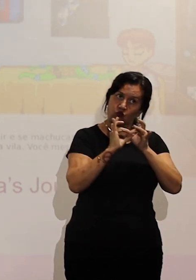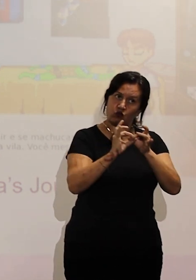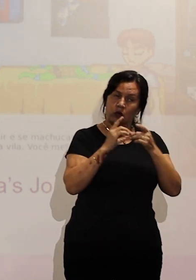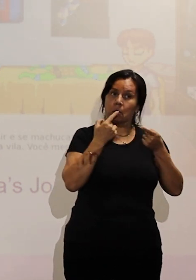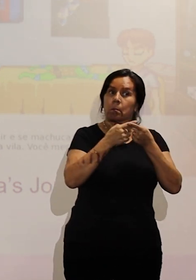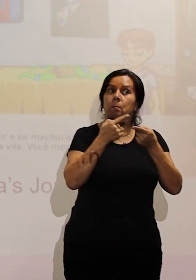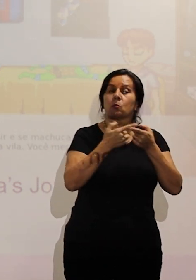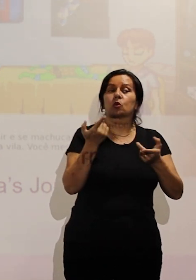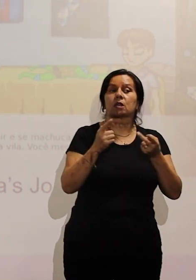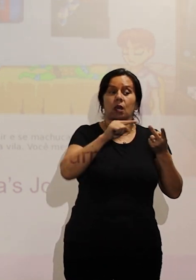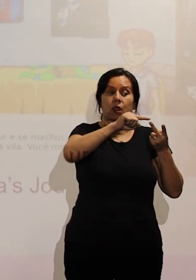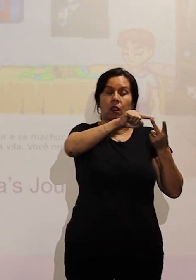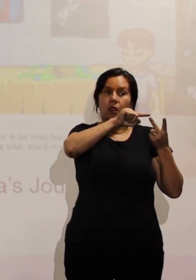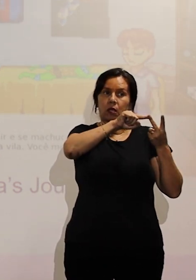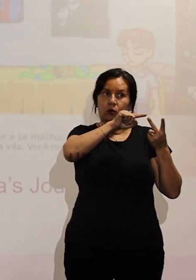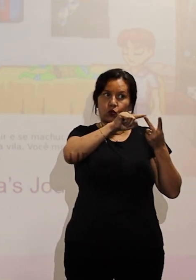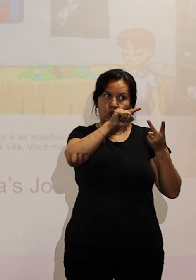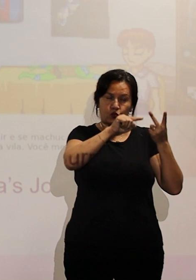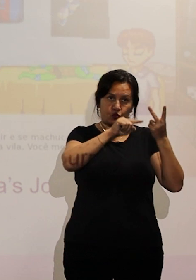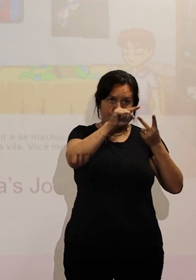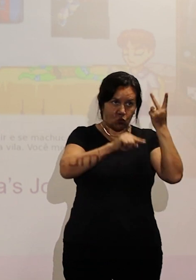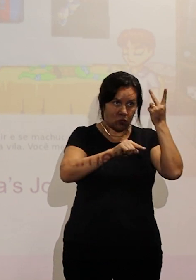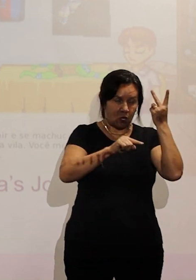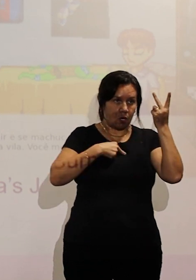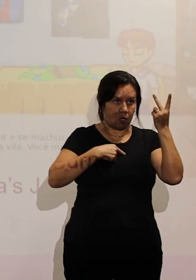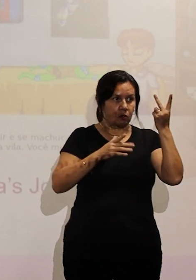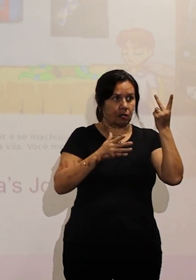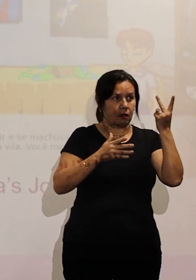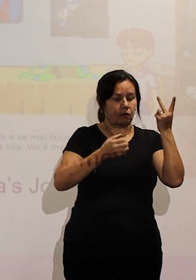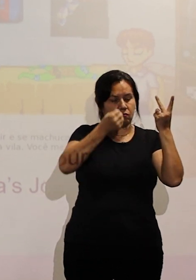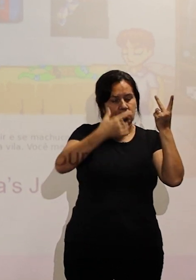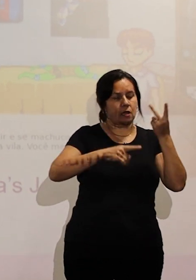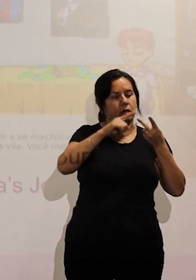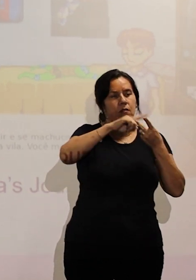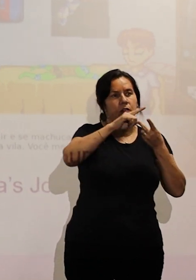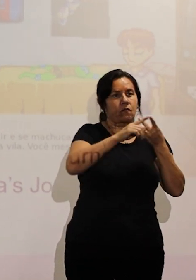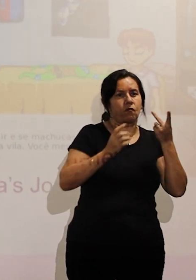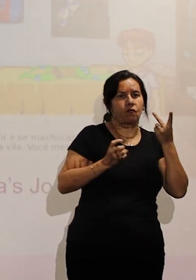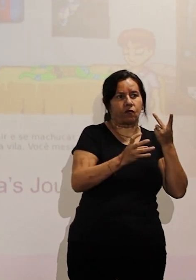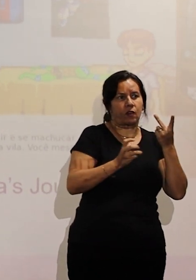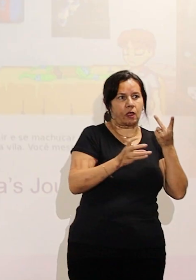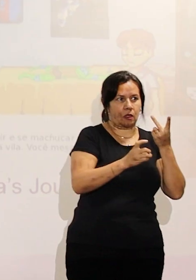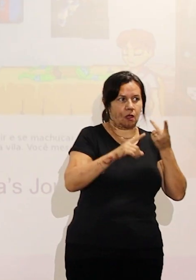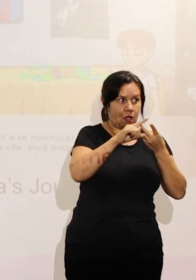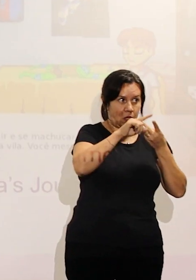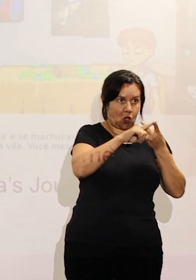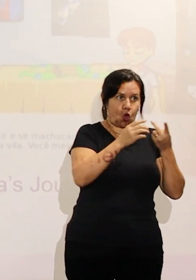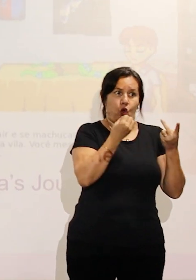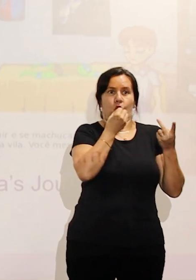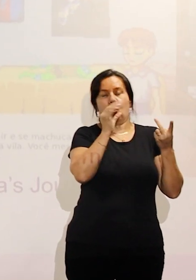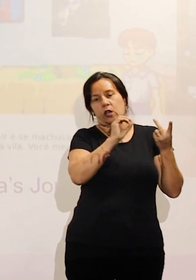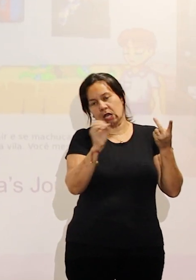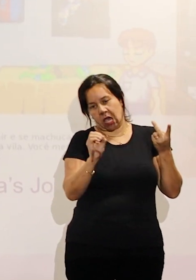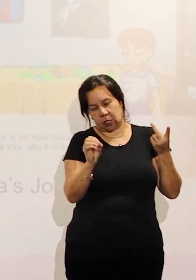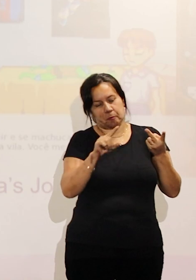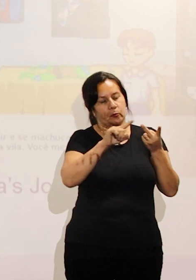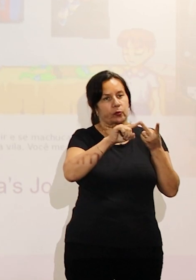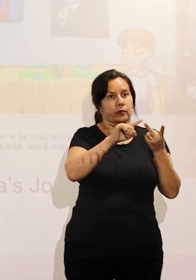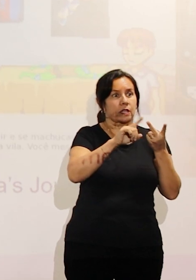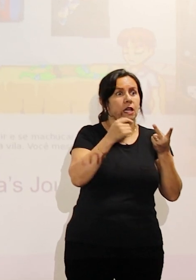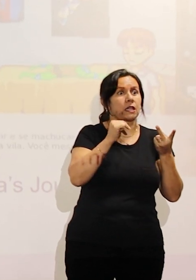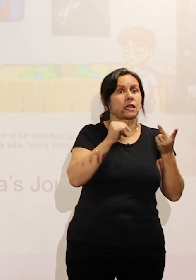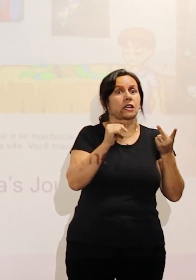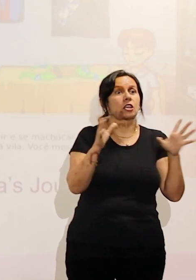Por quê? Porque a segunda função, que é essa parte que eu estava falando, até a primeira função, tudo bem, é vender e ser bonito. Mas ele não tem que só vender e ser bonito. Ele também tem